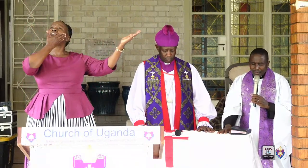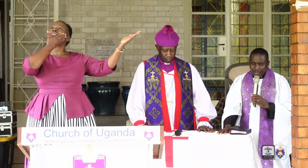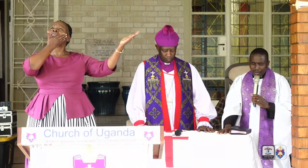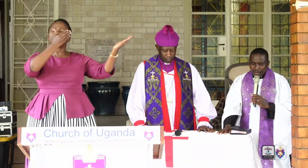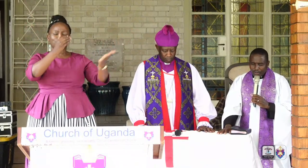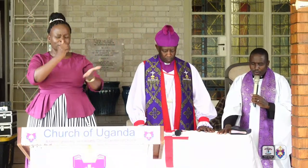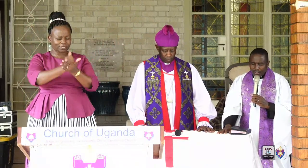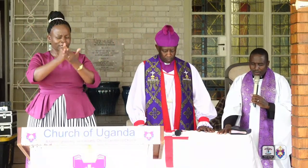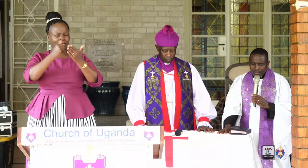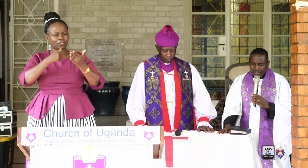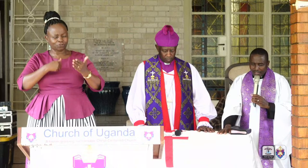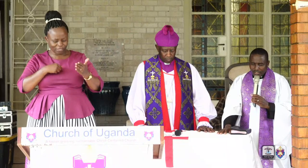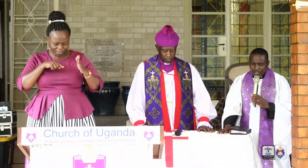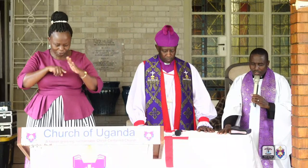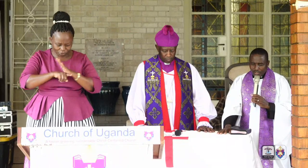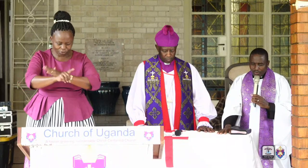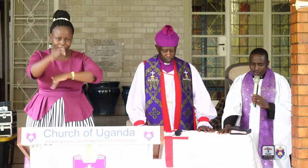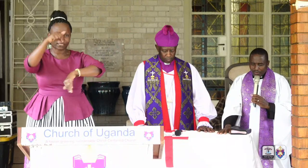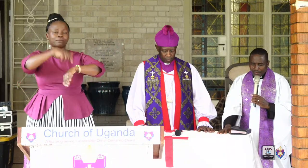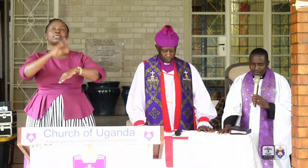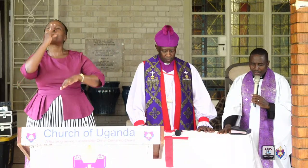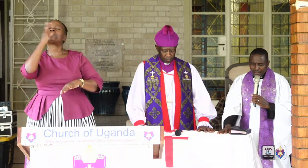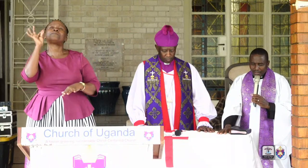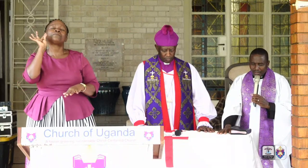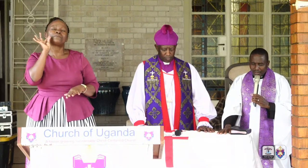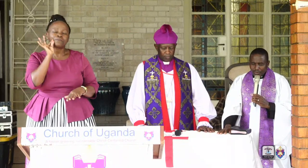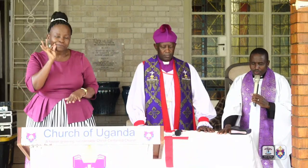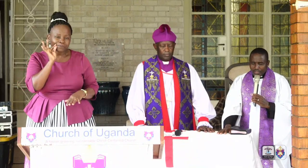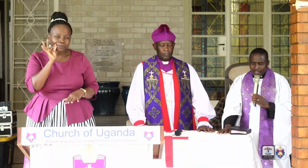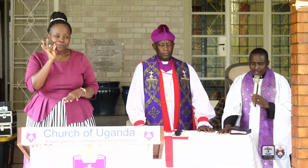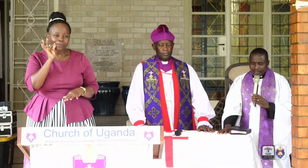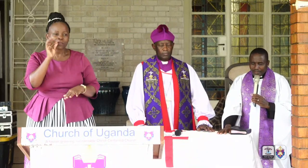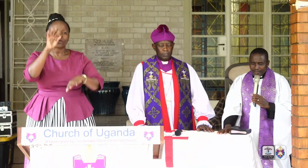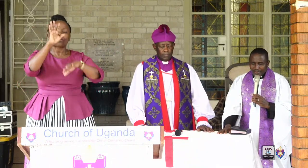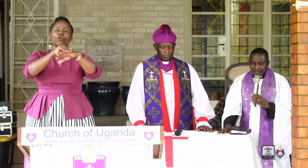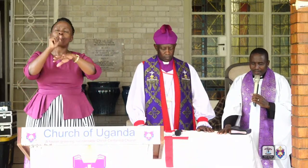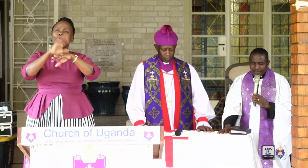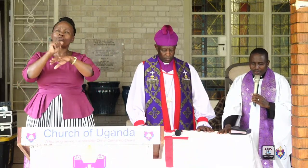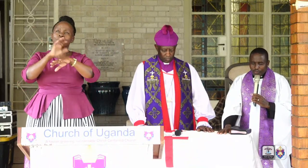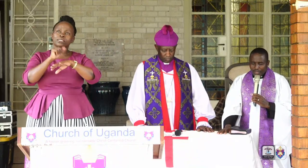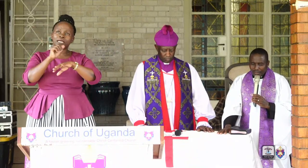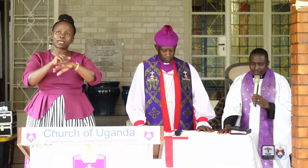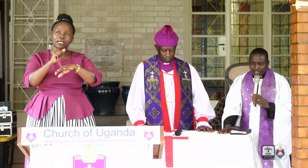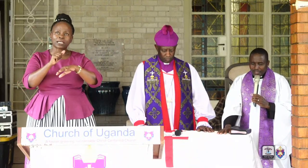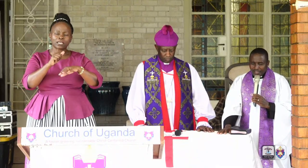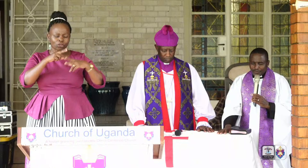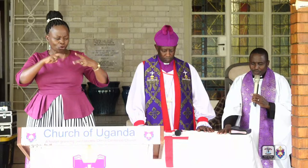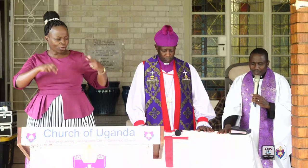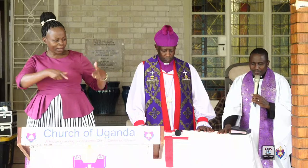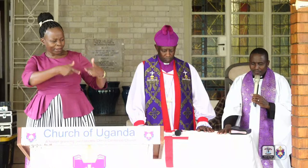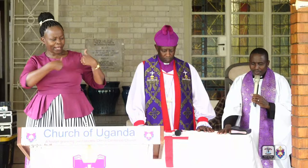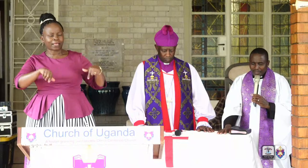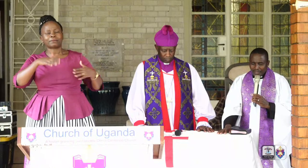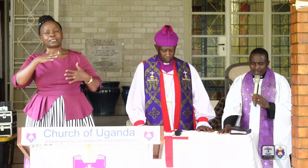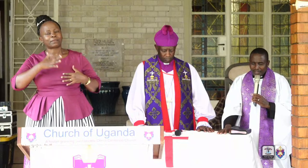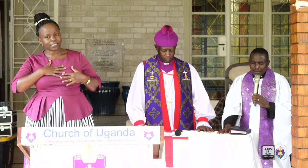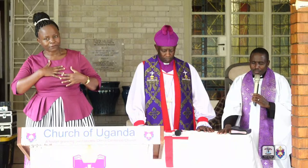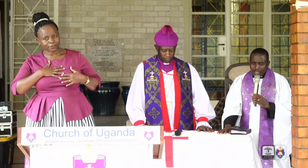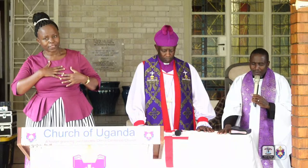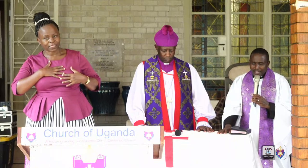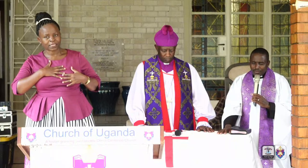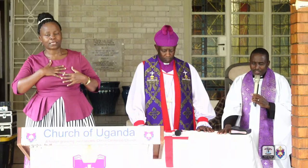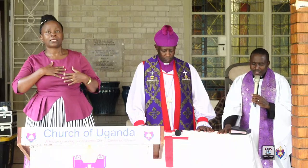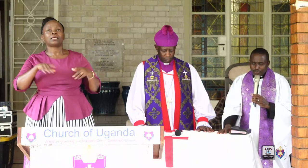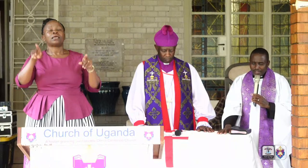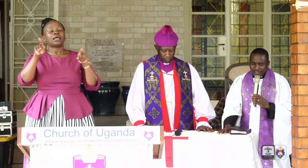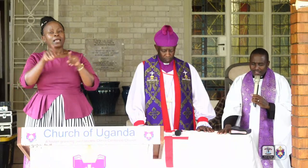Taata Kabaka wa Kabaka okuyingira mu kiseera eky'ekisiibo, ng'otuyita okwekebera emitima gyaffe nga bwe tunaaba